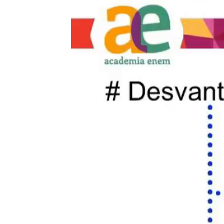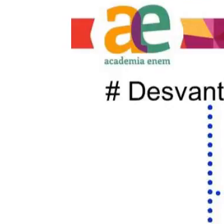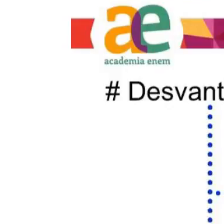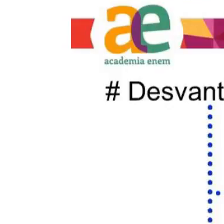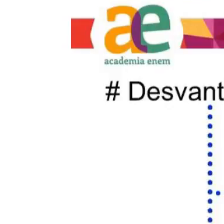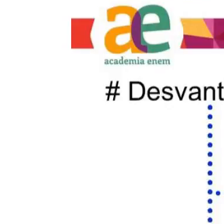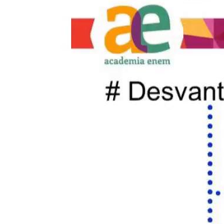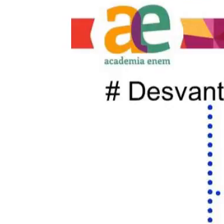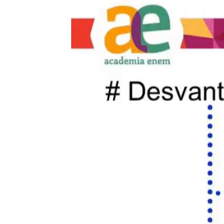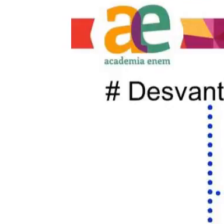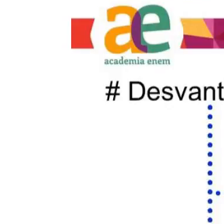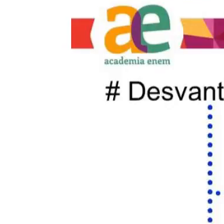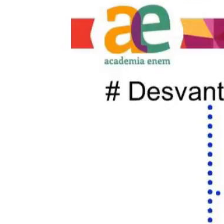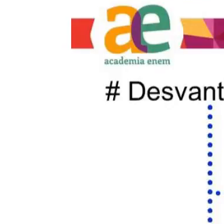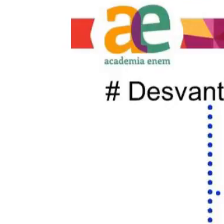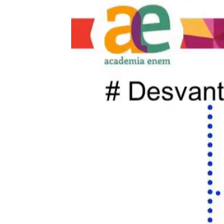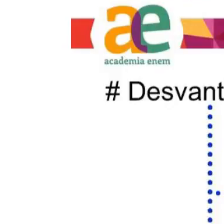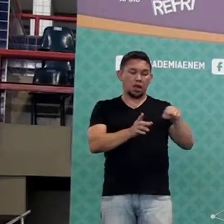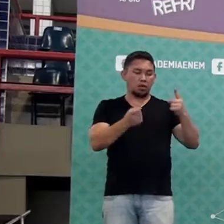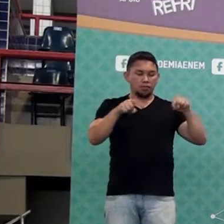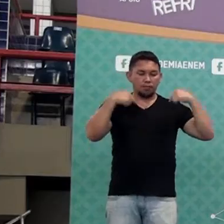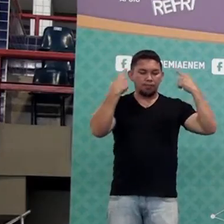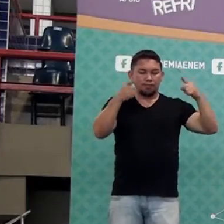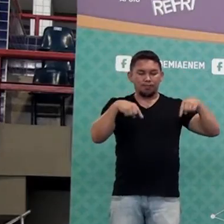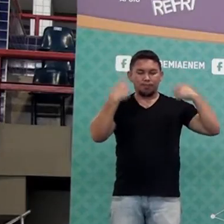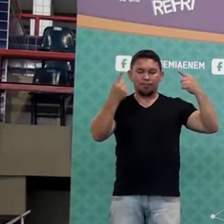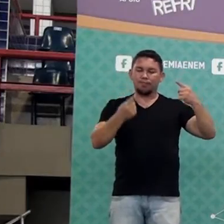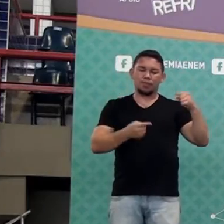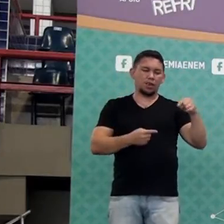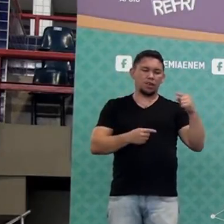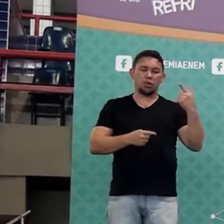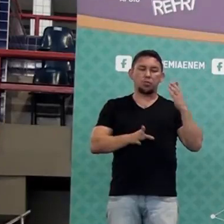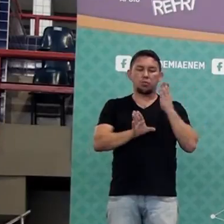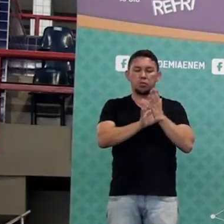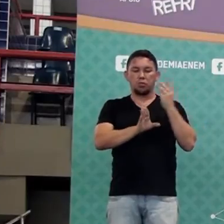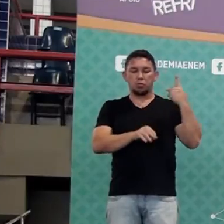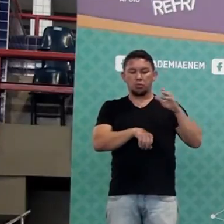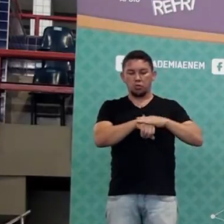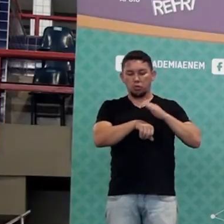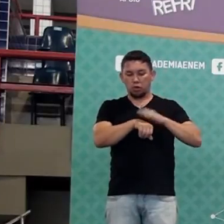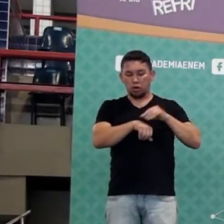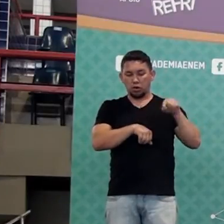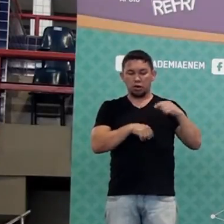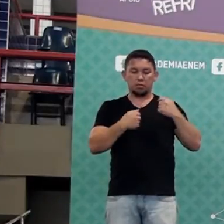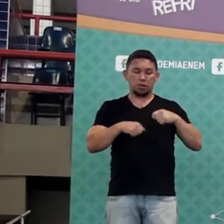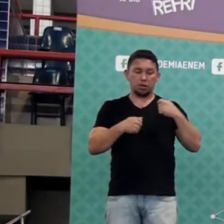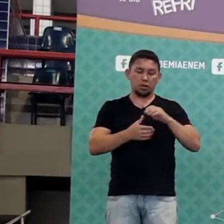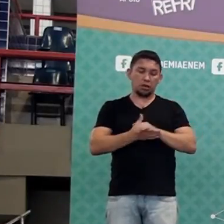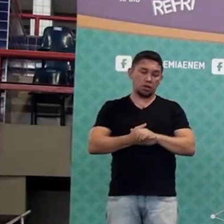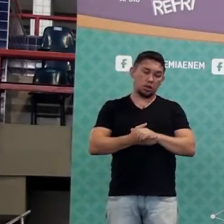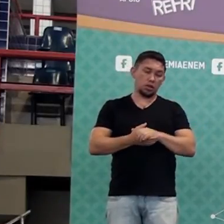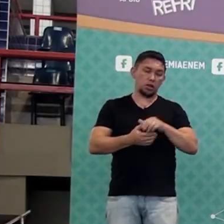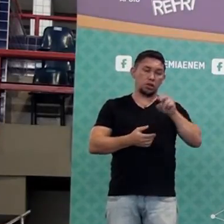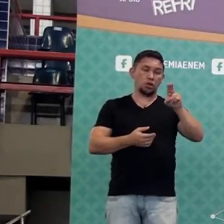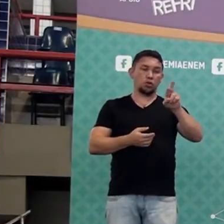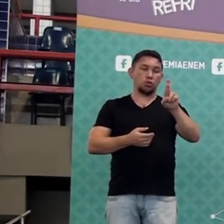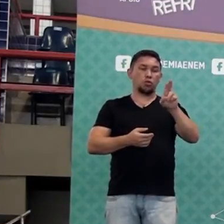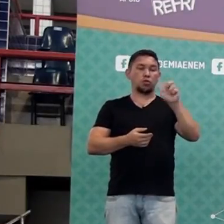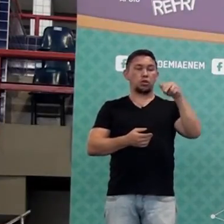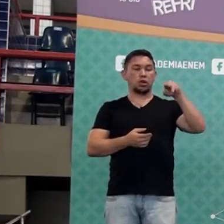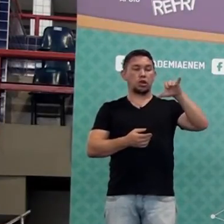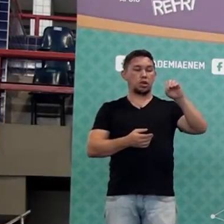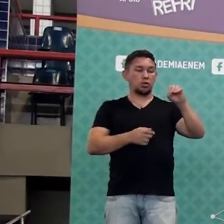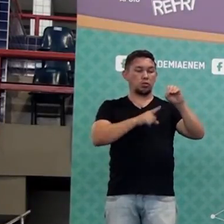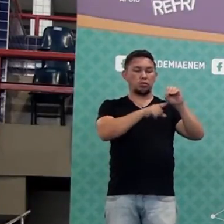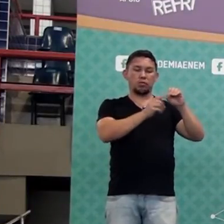Primeira desvantagem é não renovável, depende de urânio. O urânio é um minério, ele é finito na natureza, então vai ter uma hora